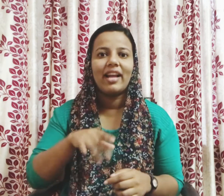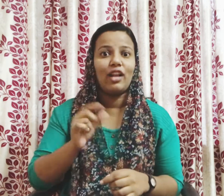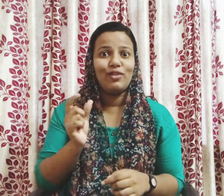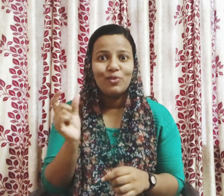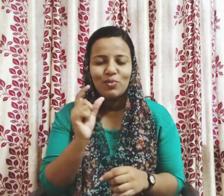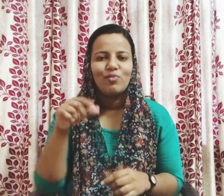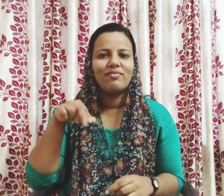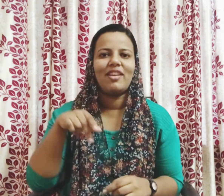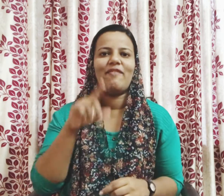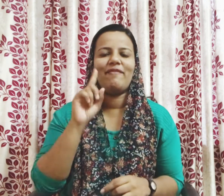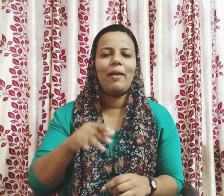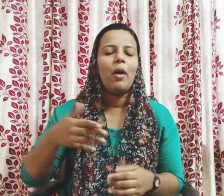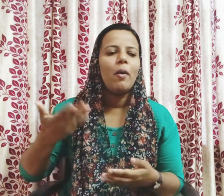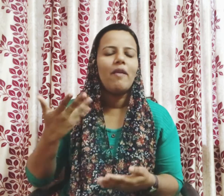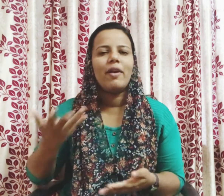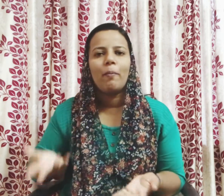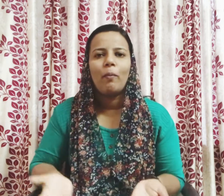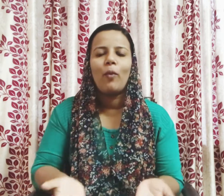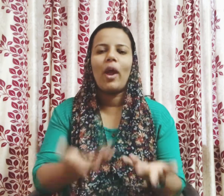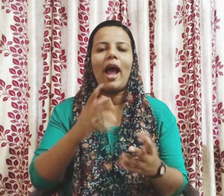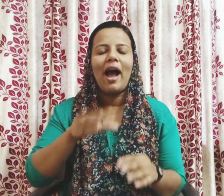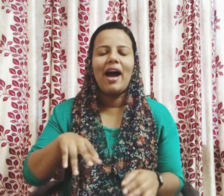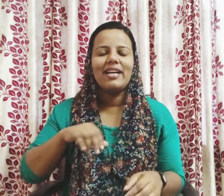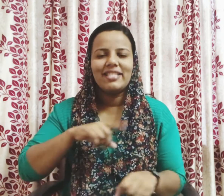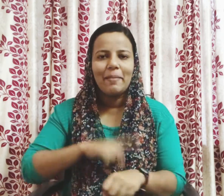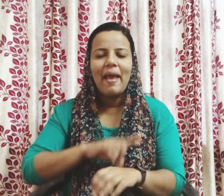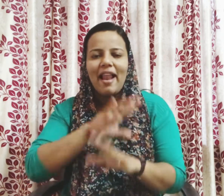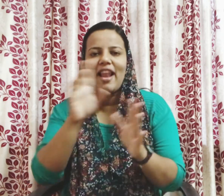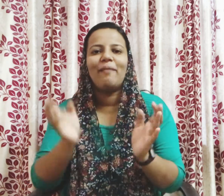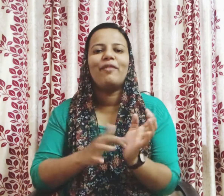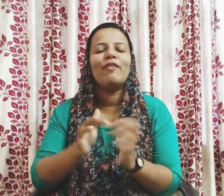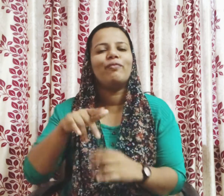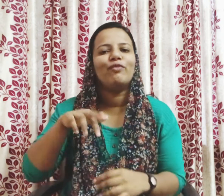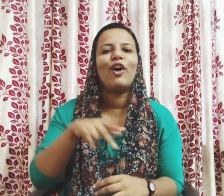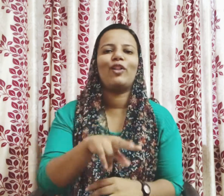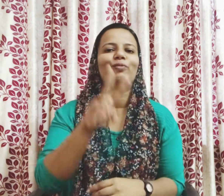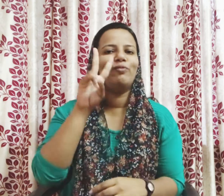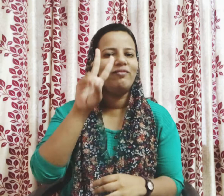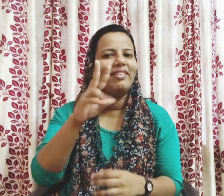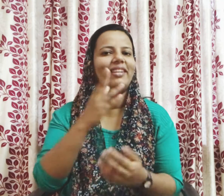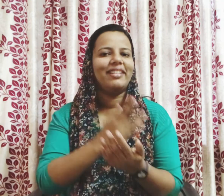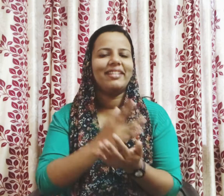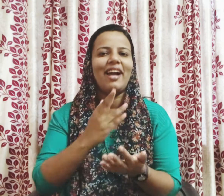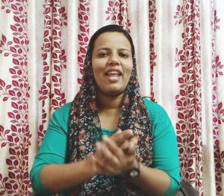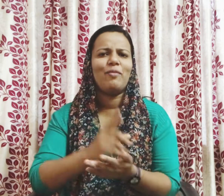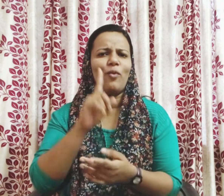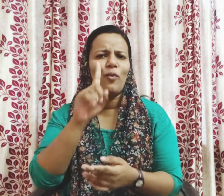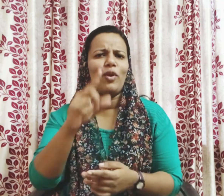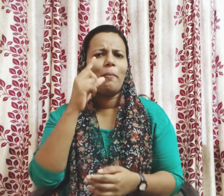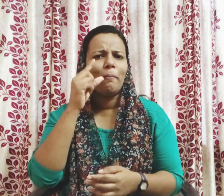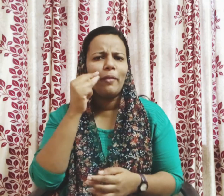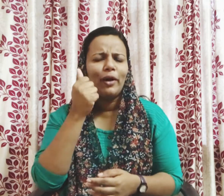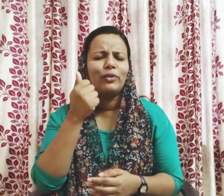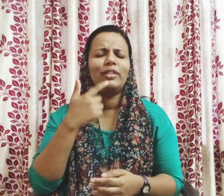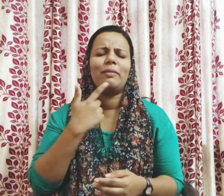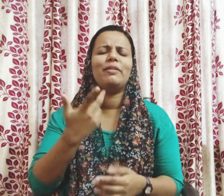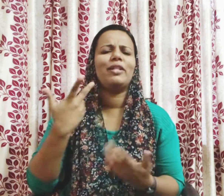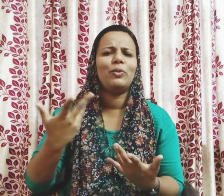ദൈവം അഭ്യസിപ്പിക്കും, പോകേണ്ടുന്ന വഴിയിൽ കർത്താവ് നമ്മളെ നടത്തും. അപ്പോൾ രണ്ട് കാര്യങ്ങൾ ഓർത്ത്, ഒരു വ്യക്തിയെ സംബന്ധിച്ചിടത്തോളം ഇത് രണ്ടും വളരെ